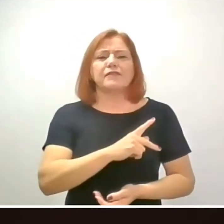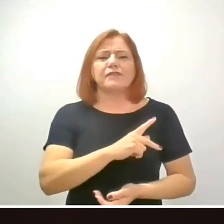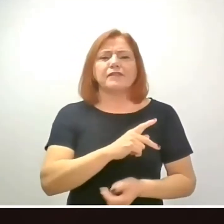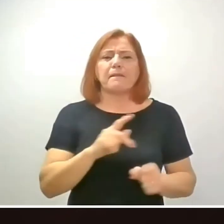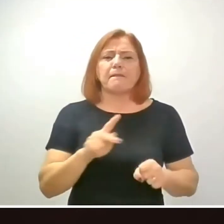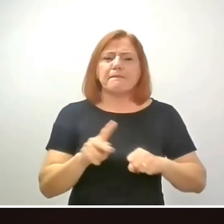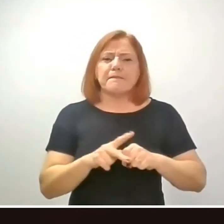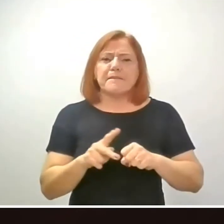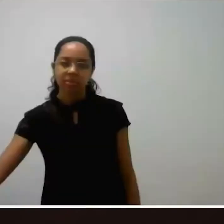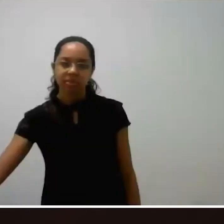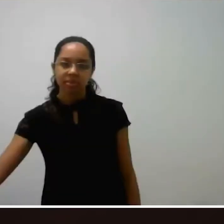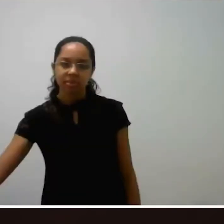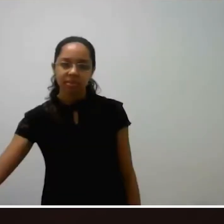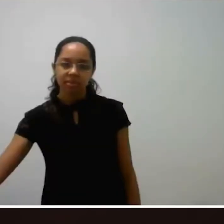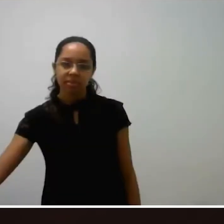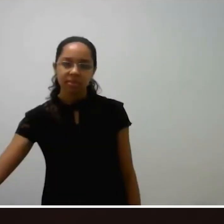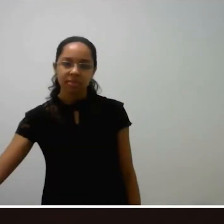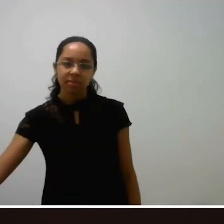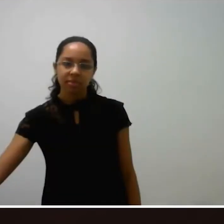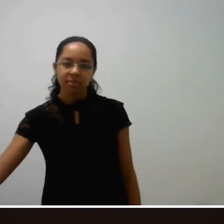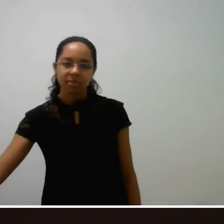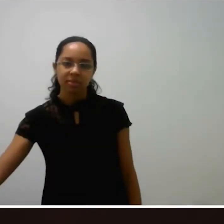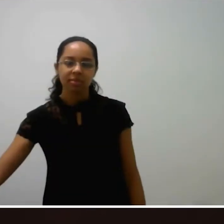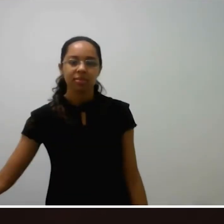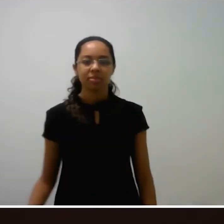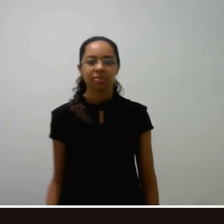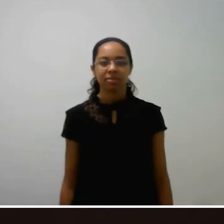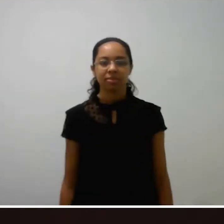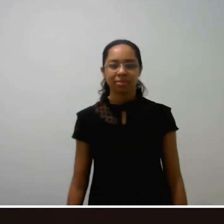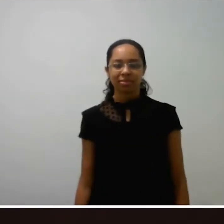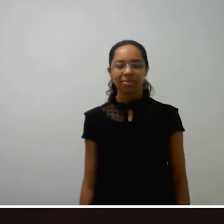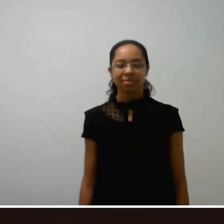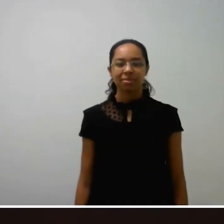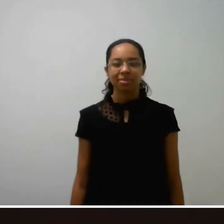em homenagem a vocês, colportores.